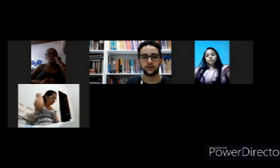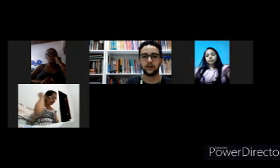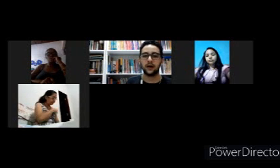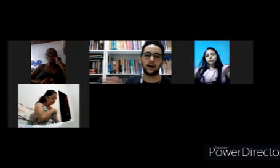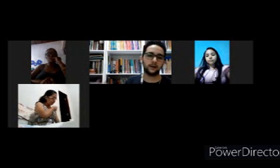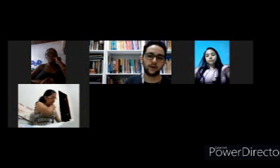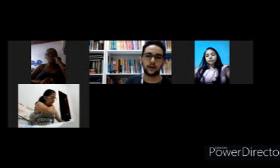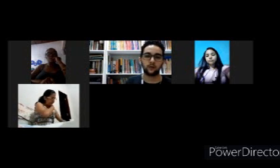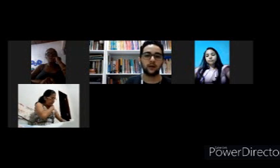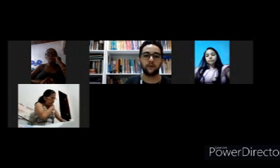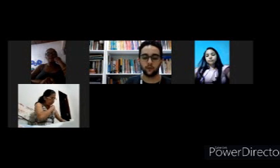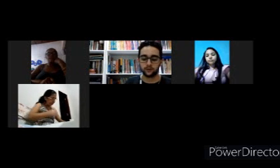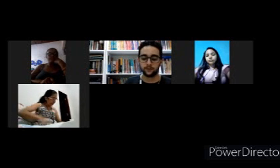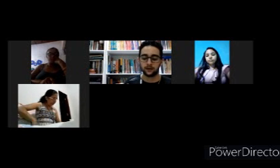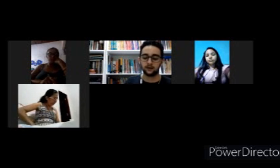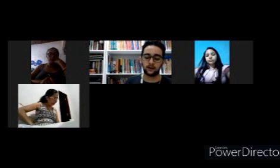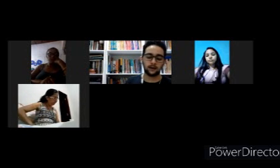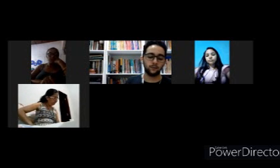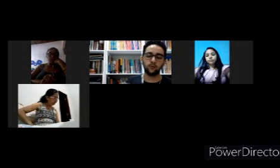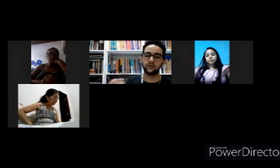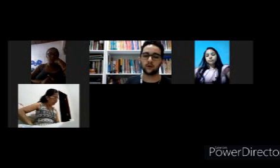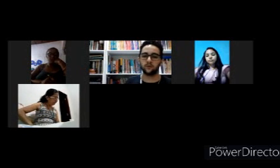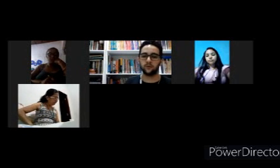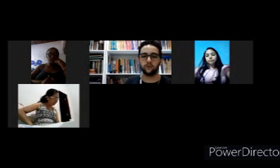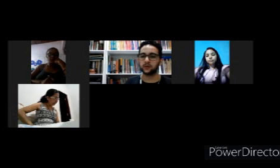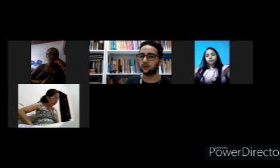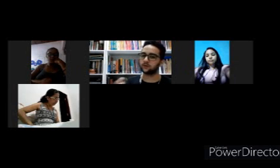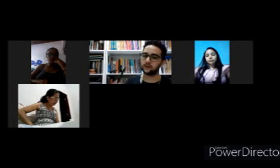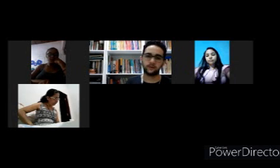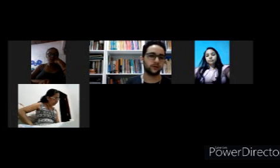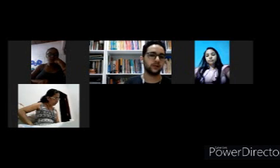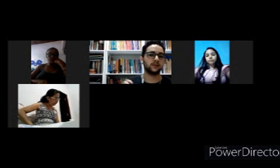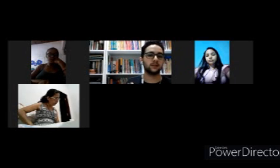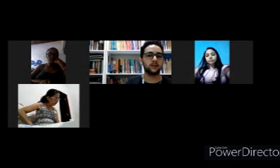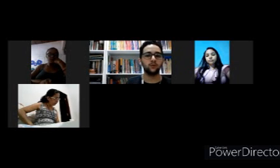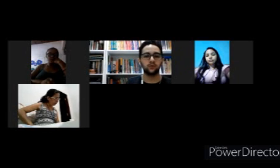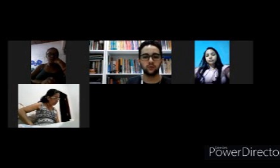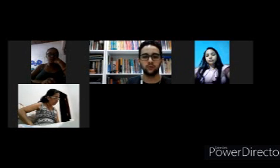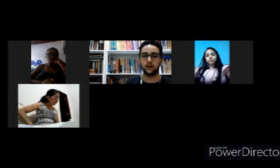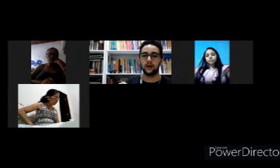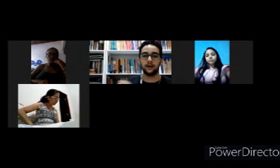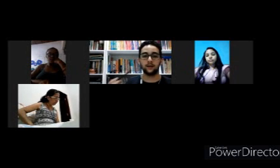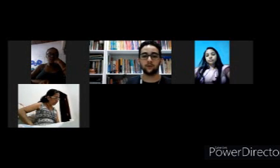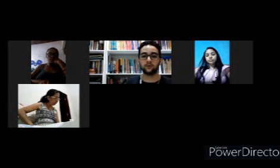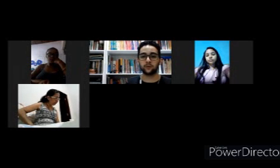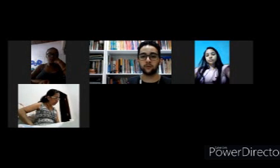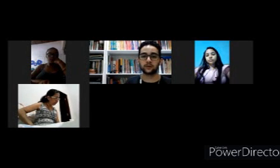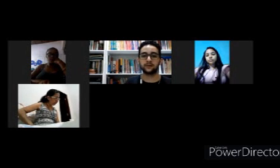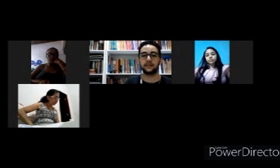ouvinte, além de falar ao telefone, música, ouvir música, que eu já falei para vocês, que o surdo, ele não escuta música, mas ele